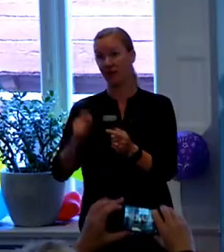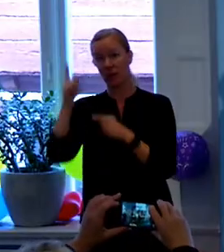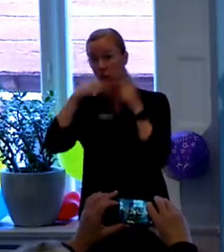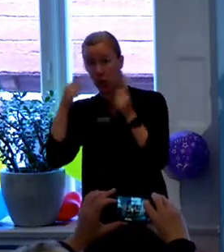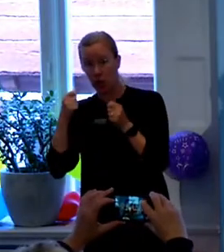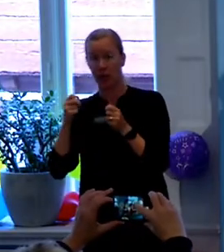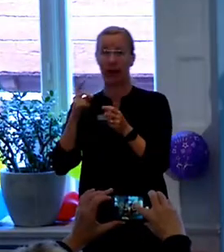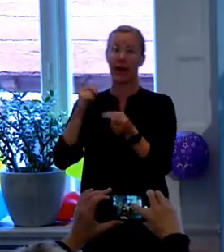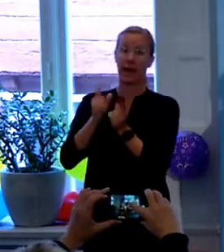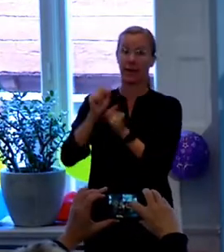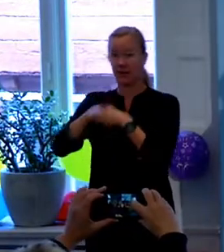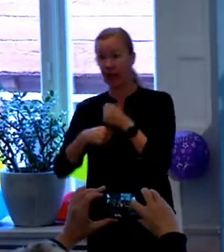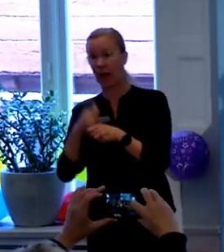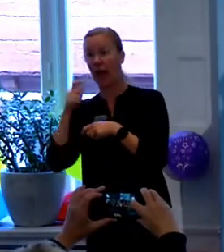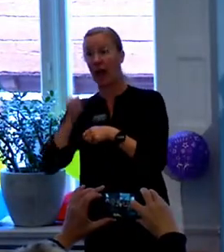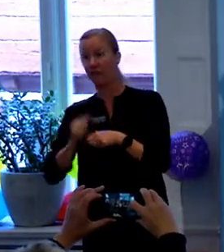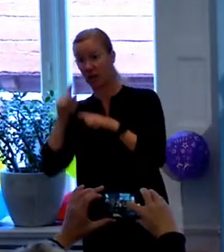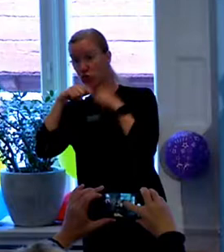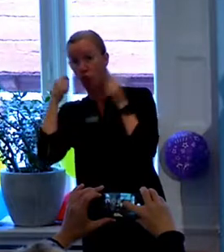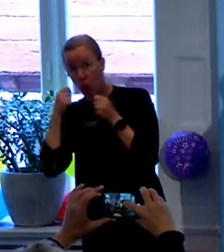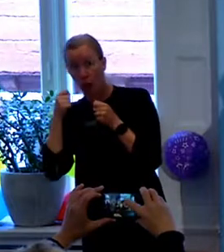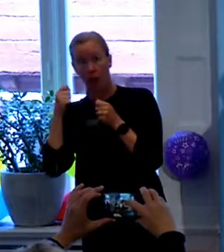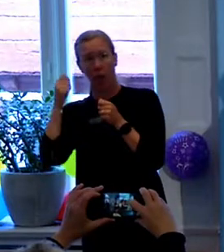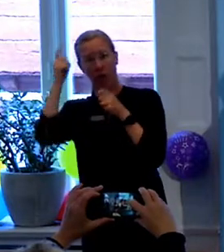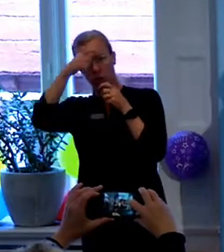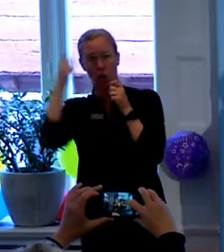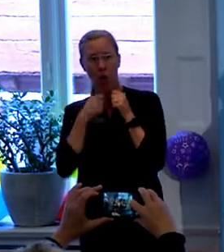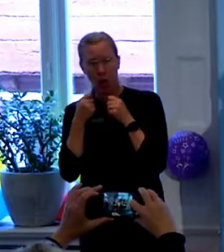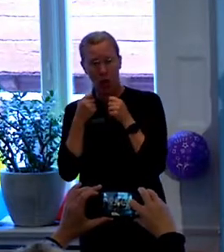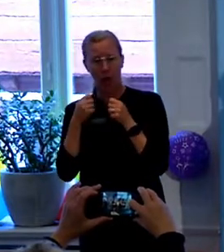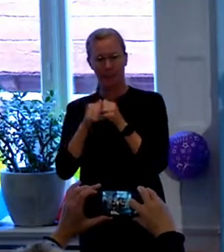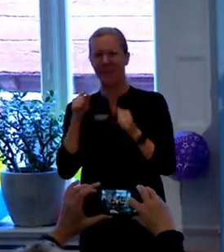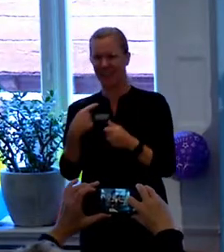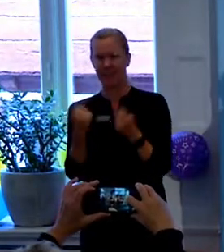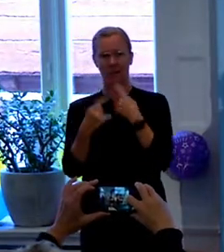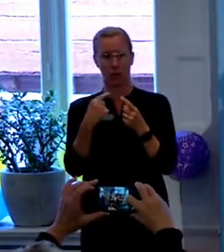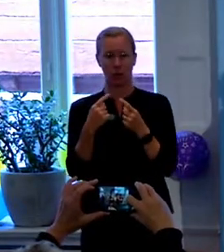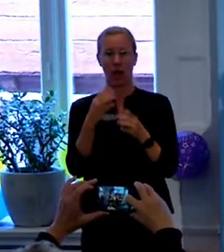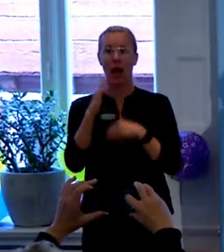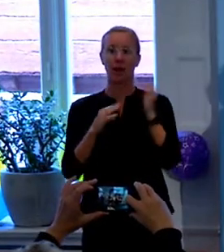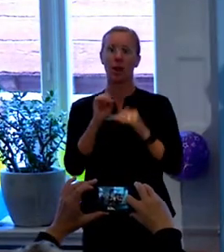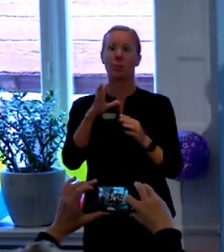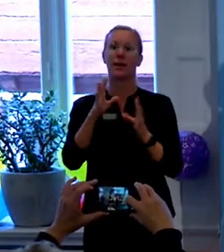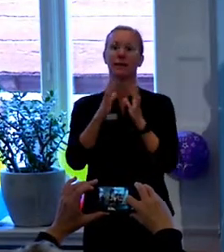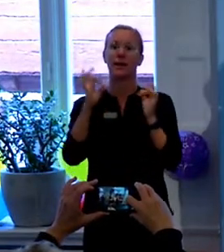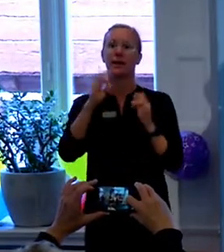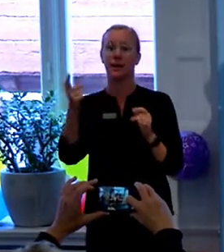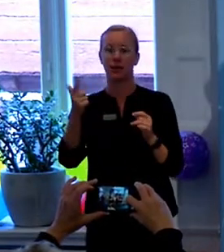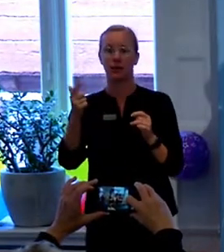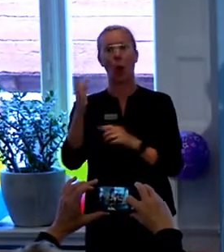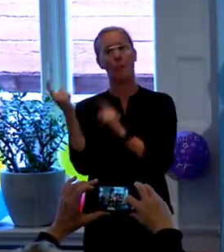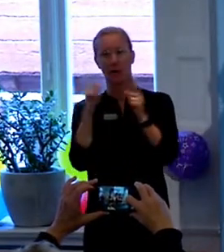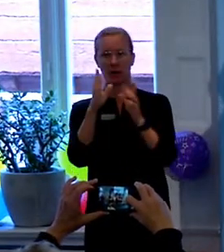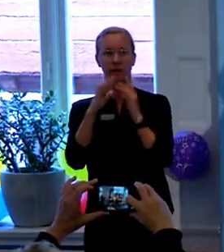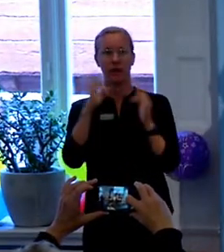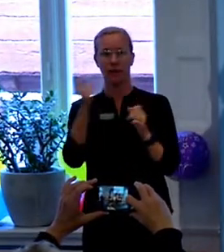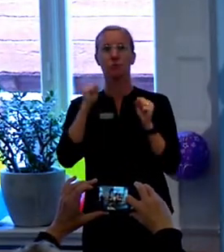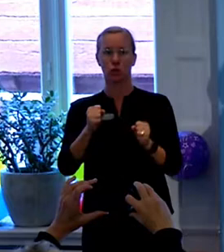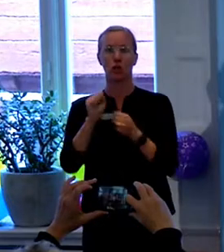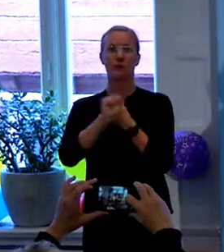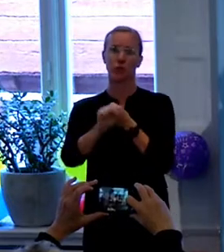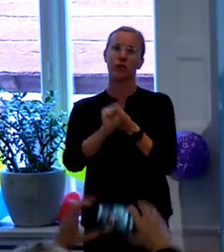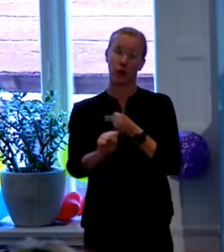att använda slöja. Och den där diskussionen handlar för mig i grund och botten om frihet och att människors frihet måste